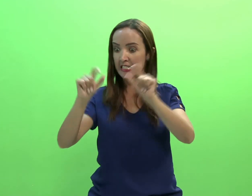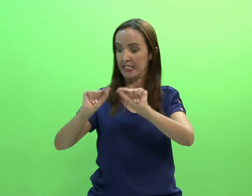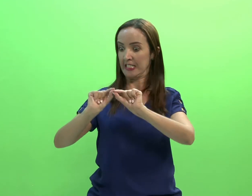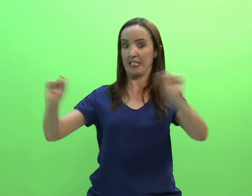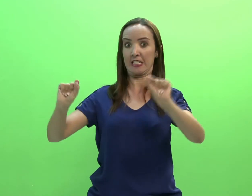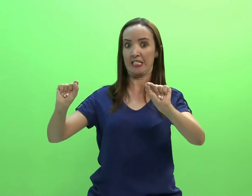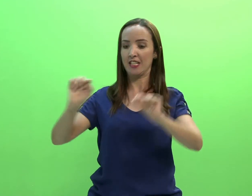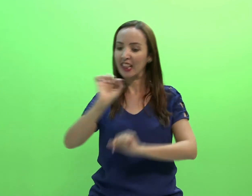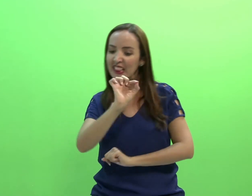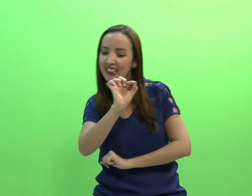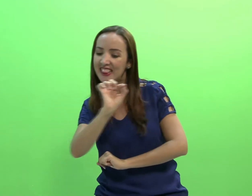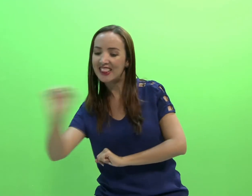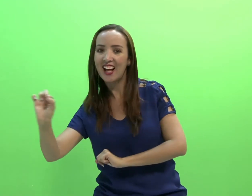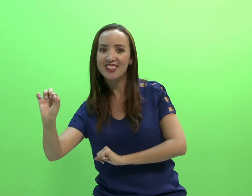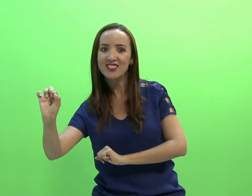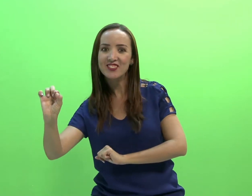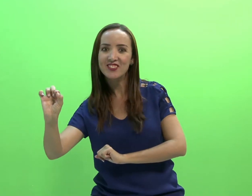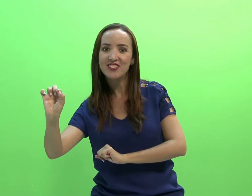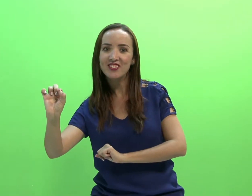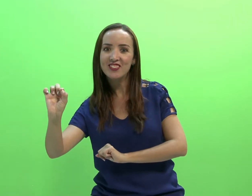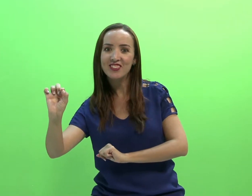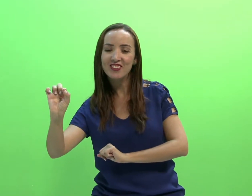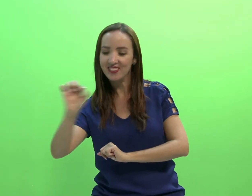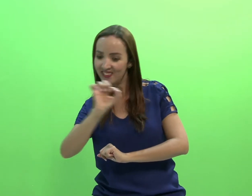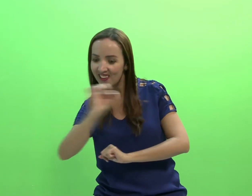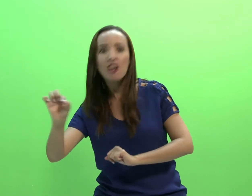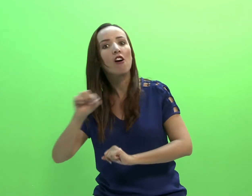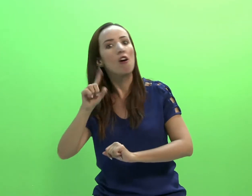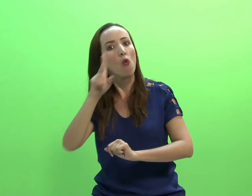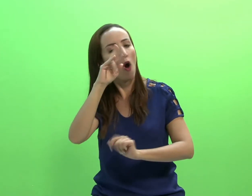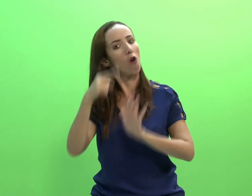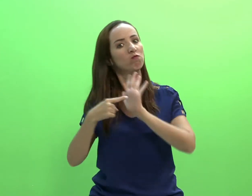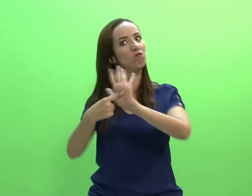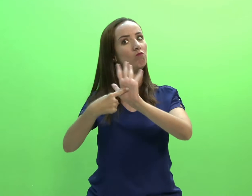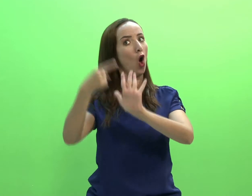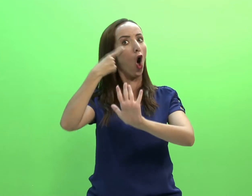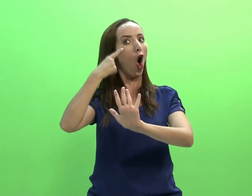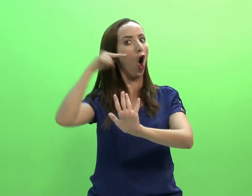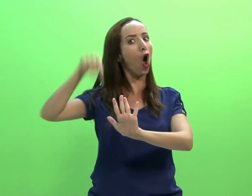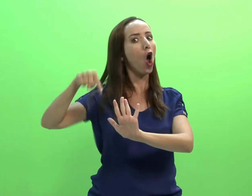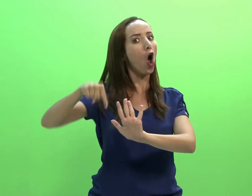Aí você quer mostrar o seu interesse na ideia do autor,